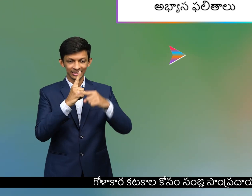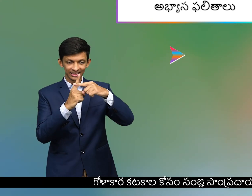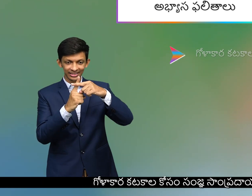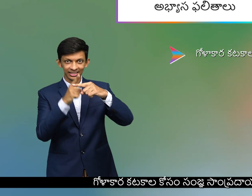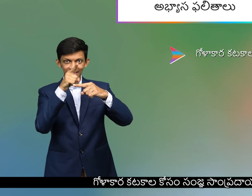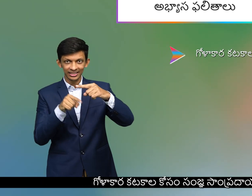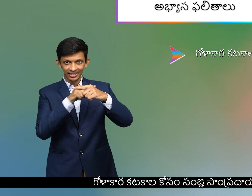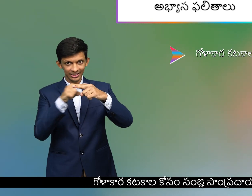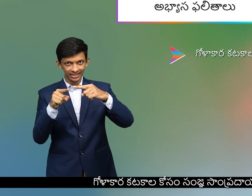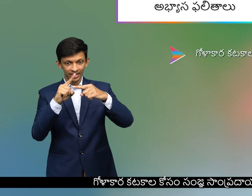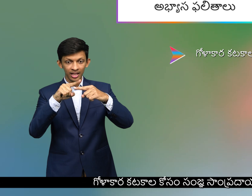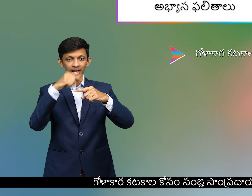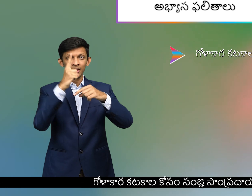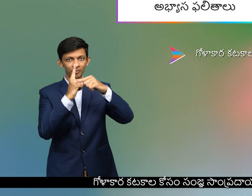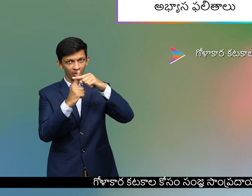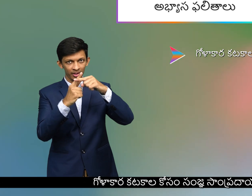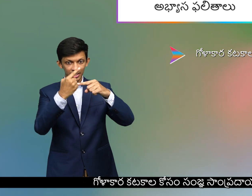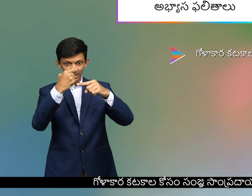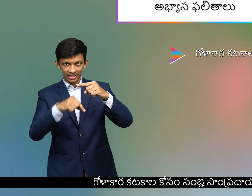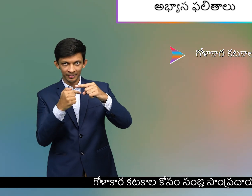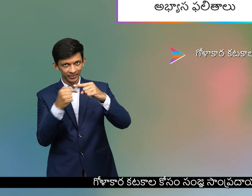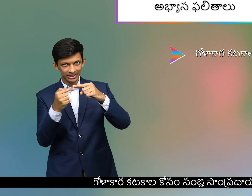గోళాకార కటకాల కోసం సంజ్ఞ సాంప్రదాయం,